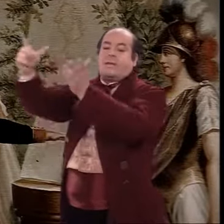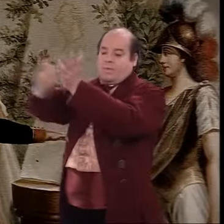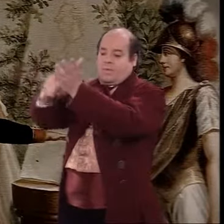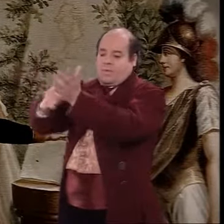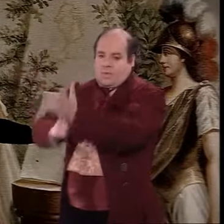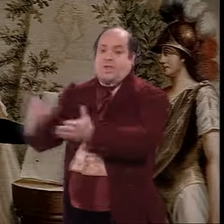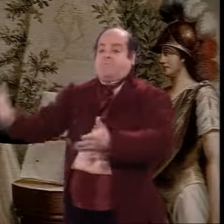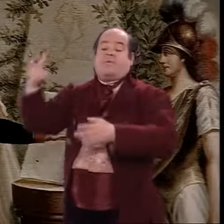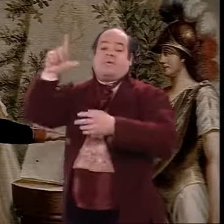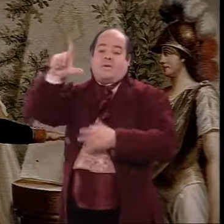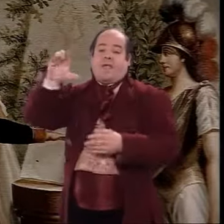France. Elle quitte les Tuileries.